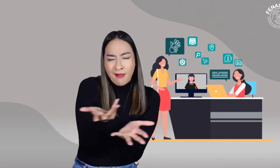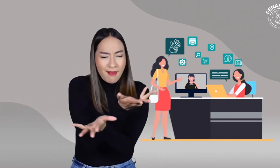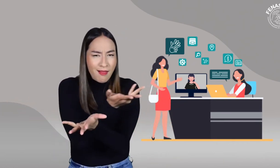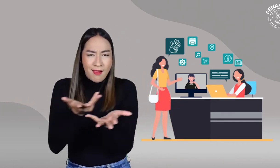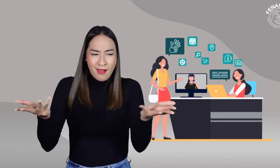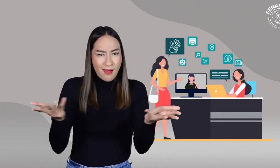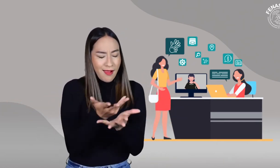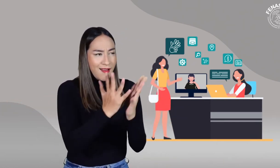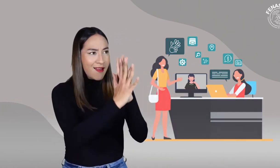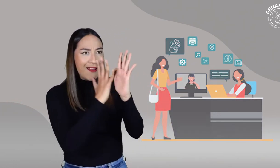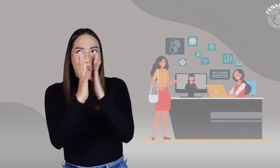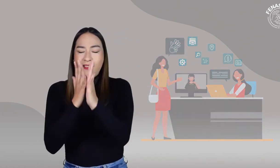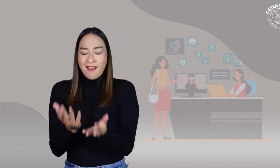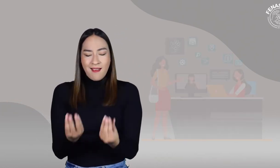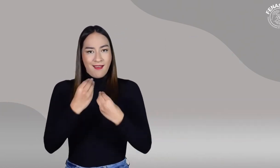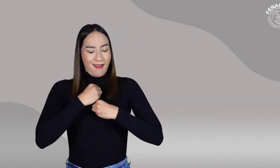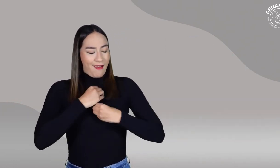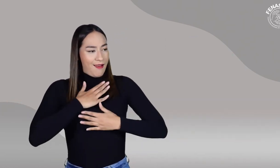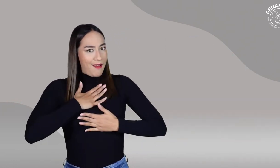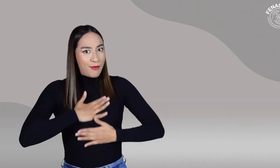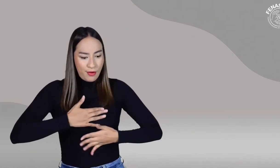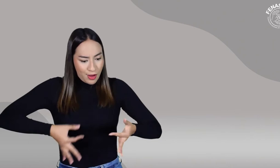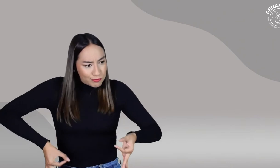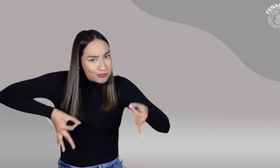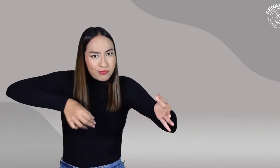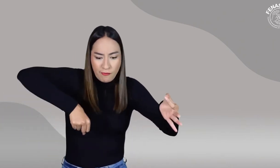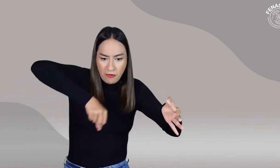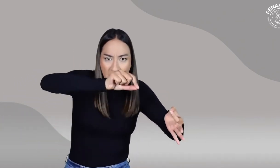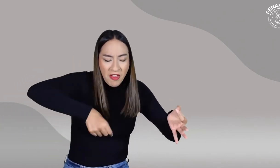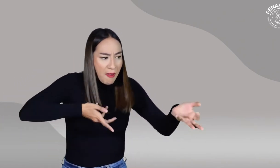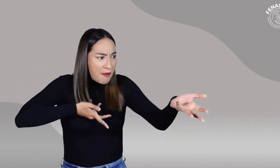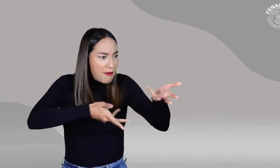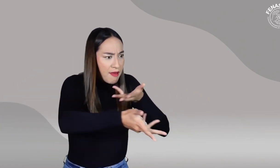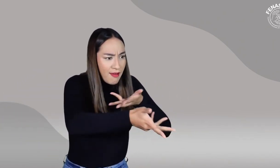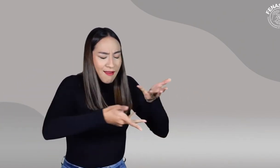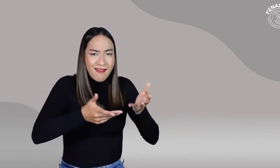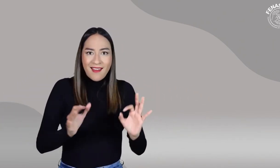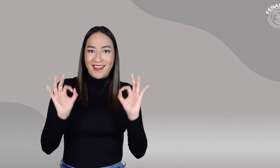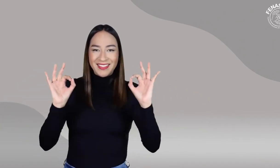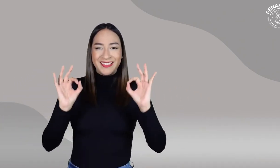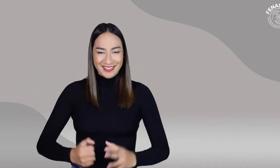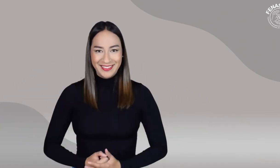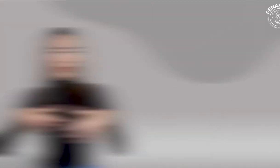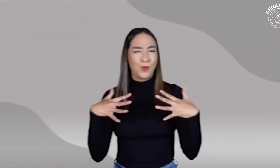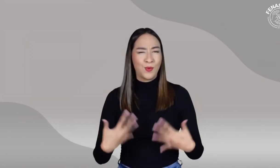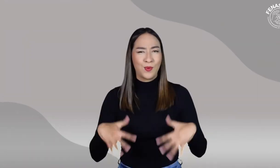Con ello, garantiza una atención satisfactoria y de calidad en todos sus procesos